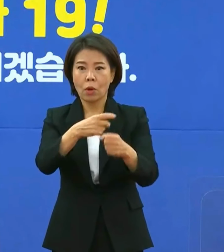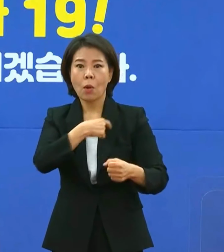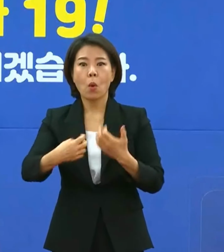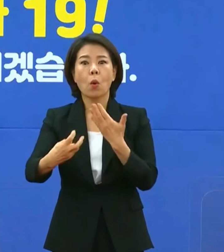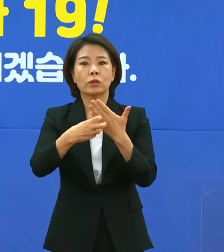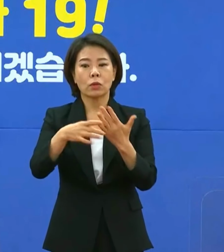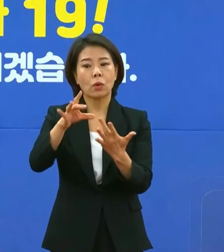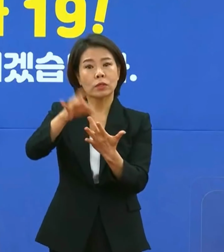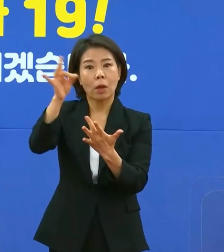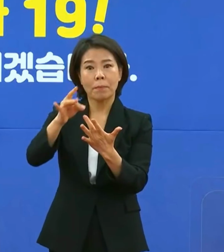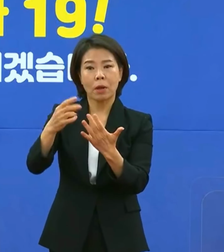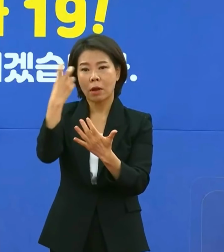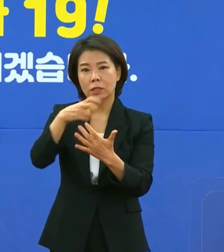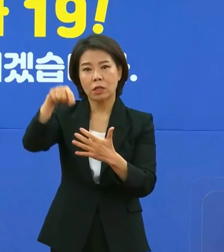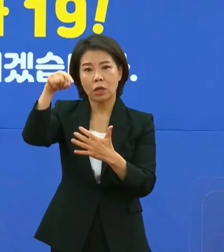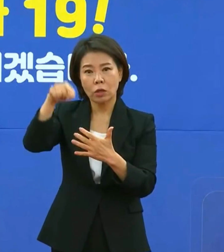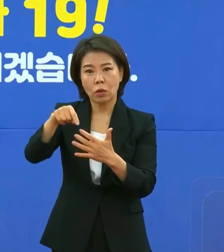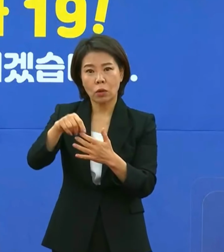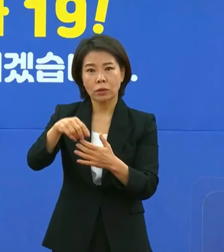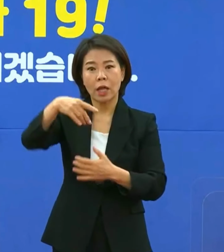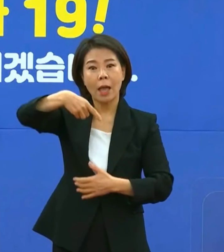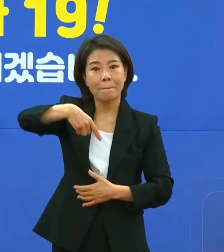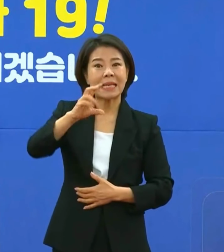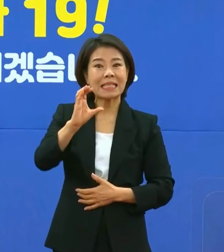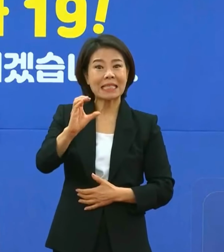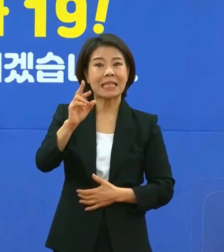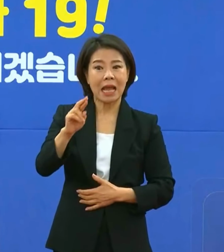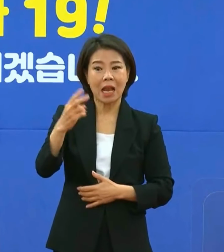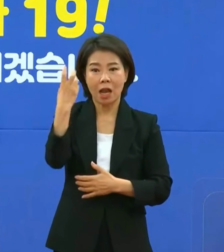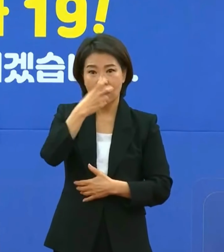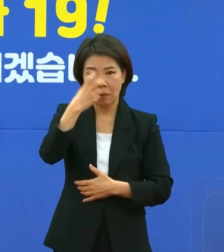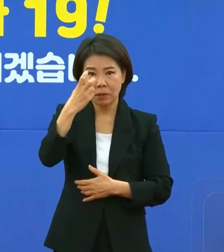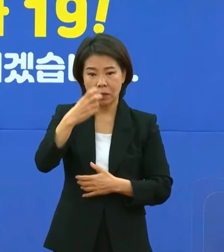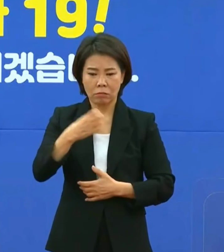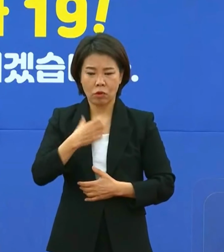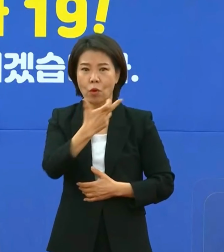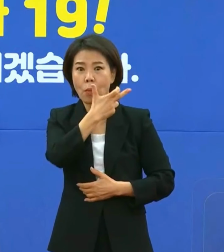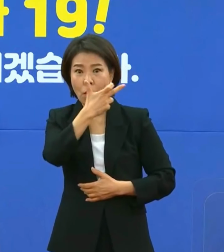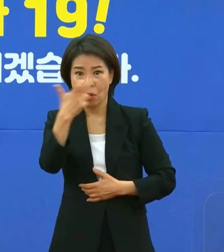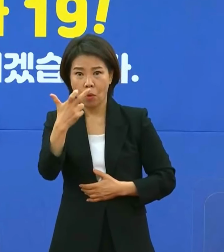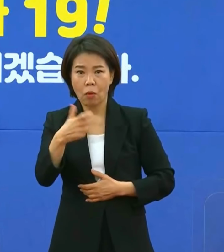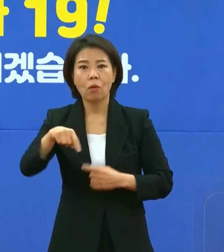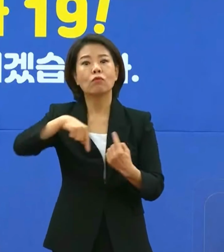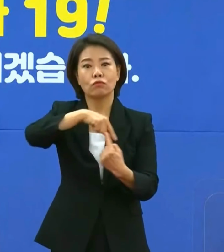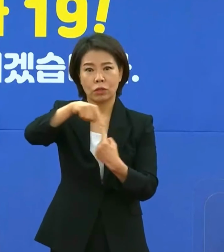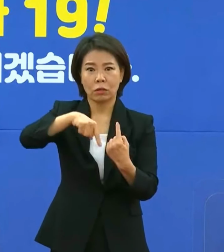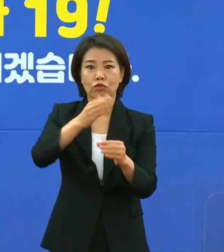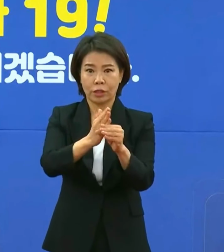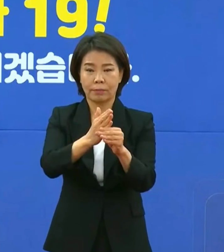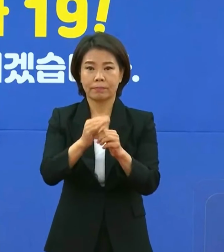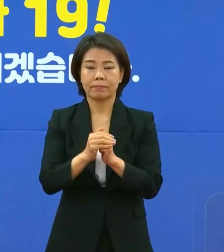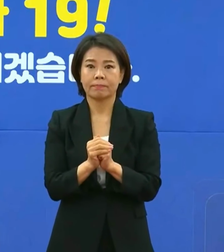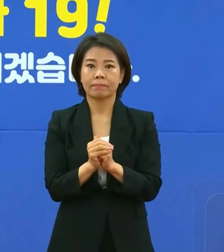* 진료소 유전자 증폭 즉 pcr 검사는 고위험군 중심으로 운영합니다 그